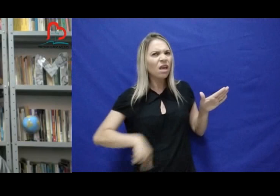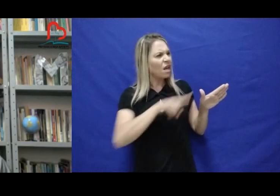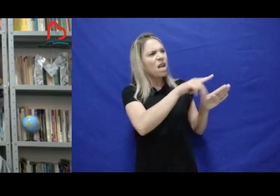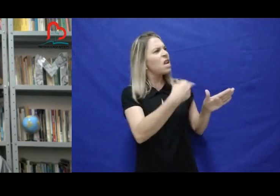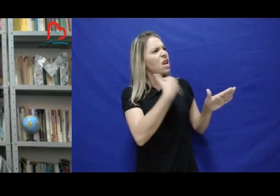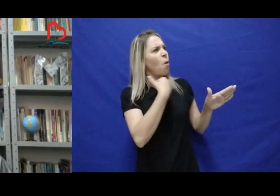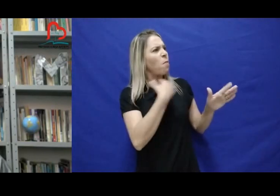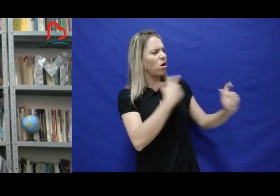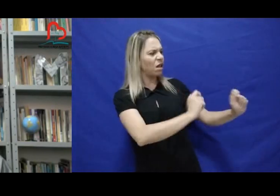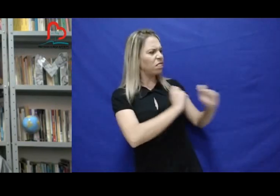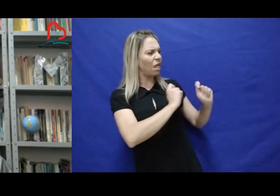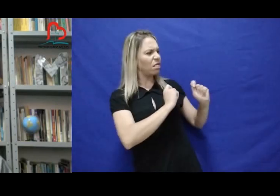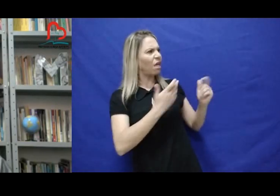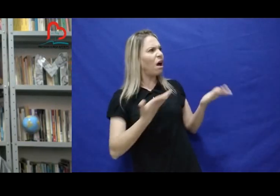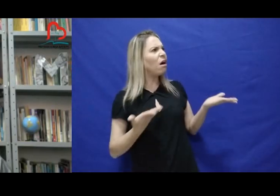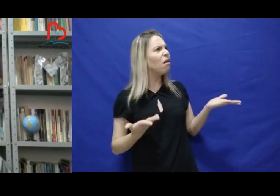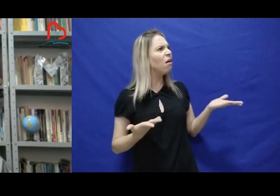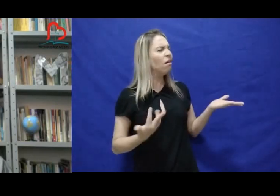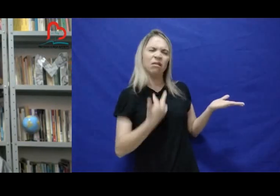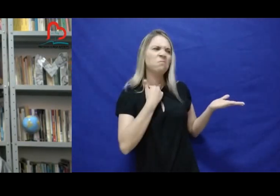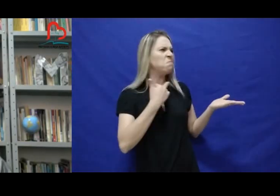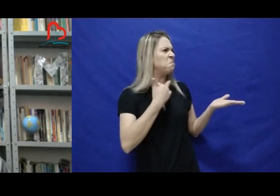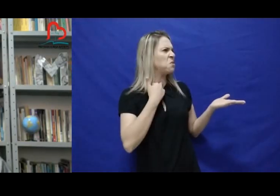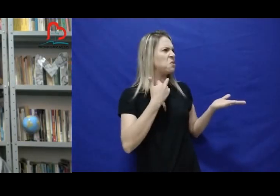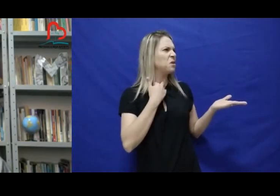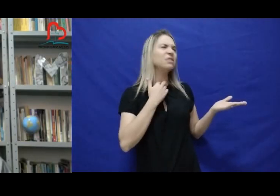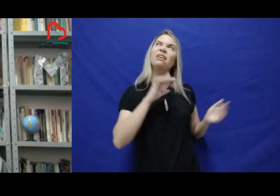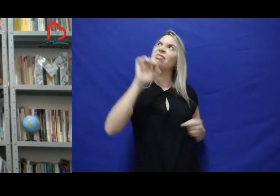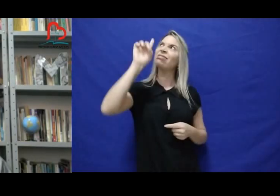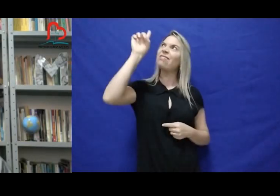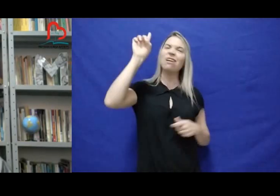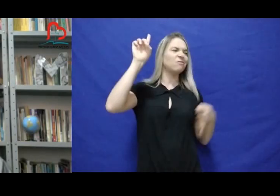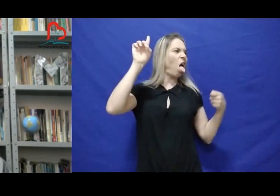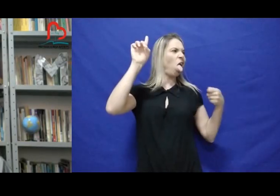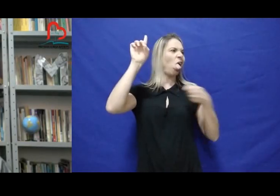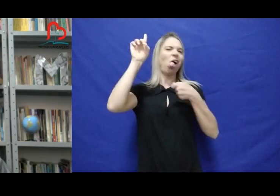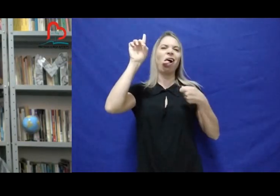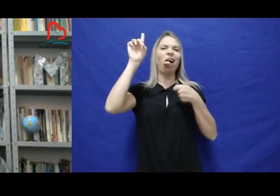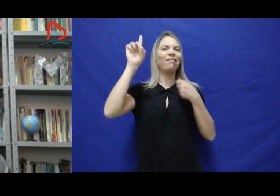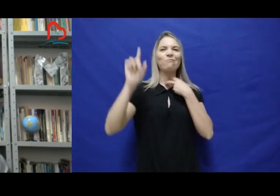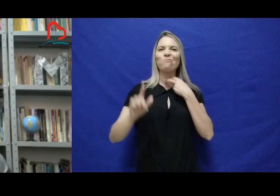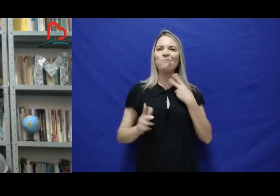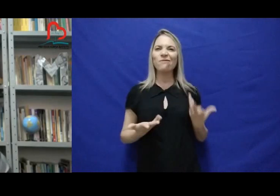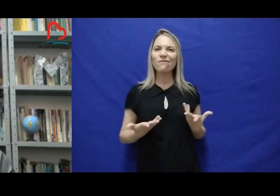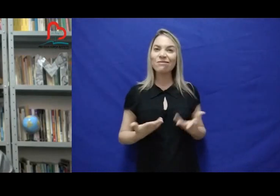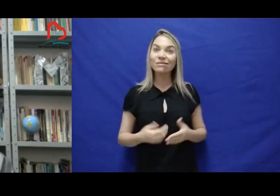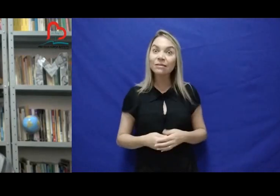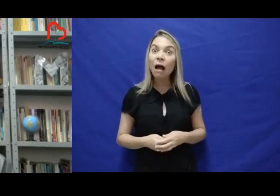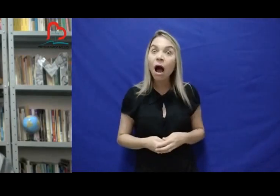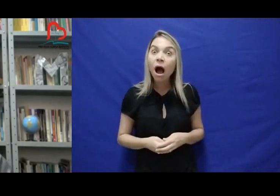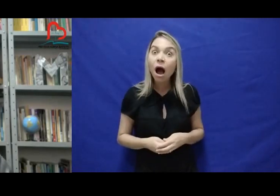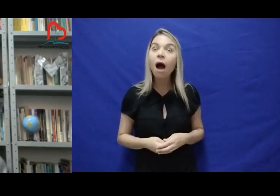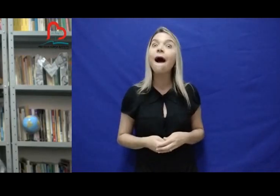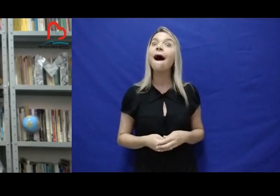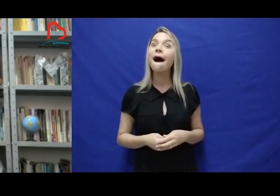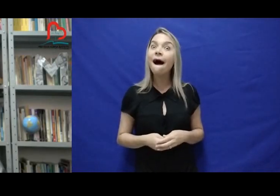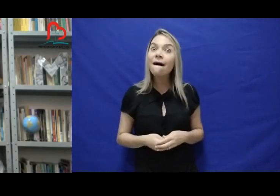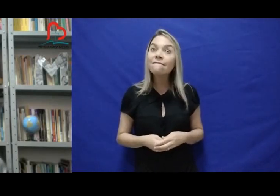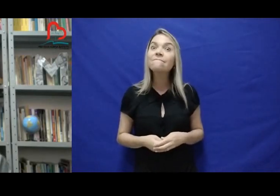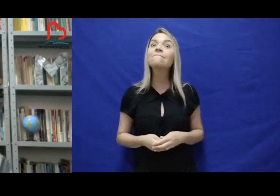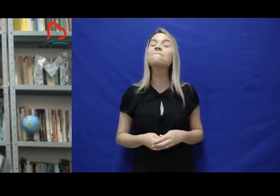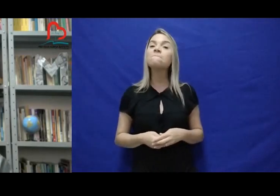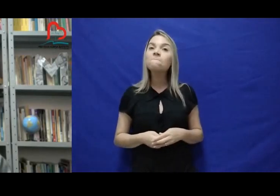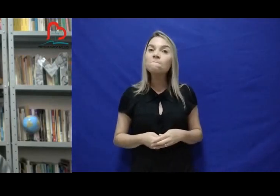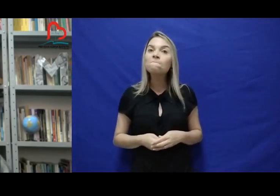Satanás dizendo-lhe: não tentarás o Senhor teu Deus. Não tentarás. O texto bíblico também